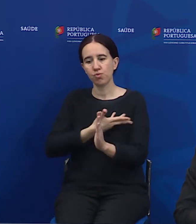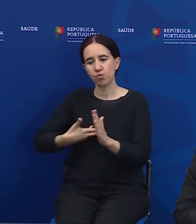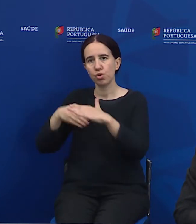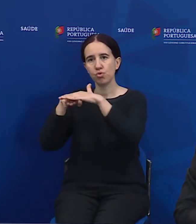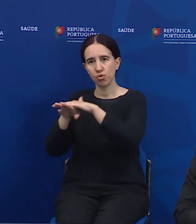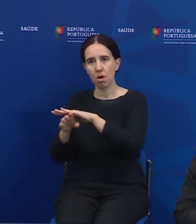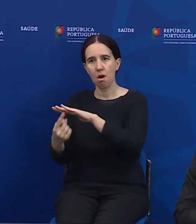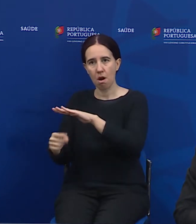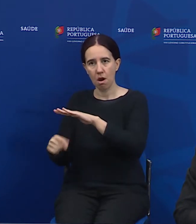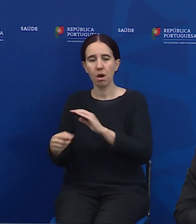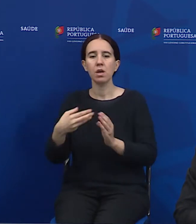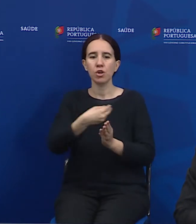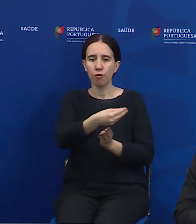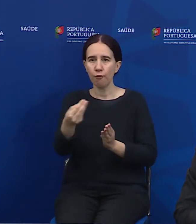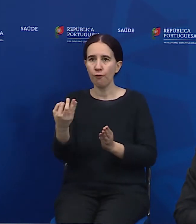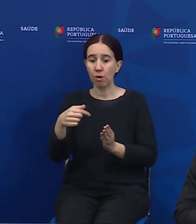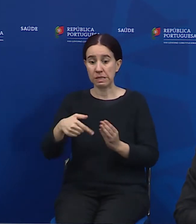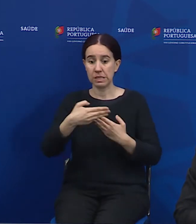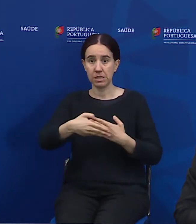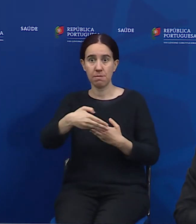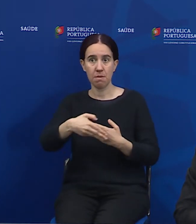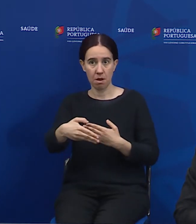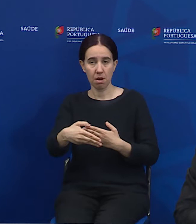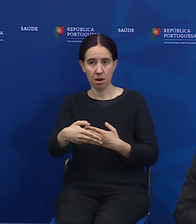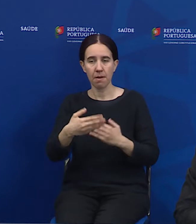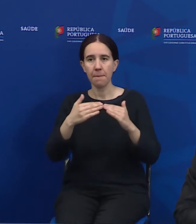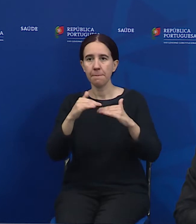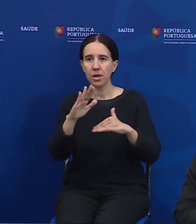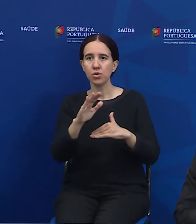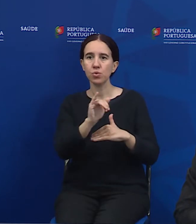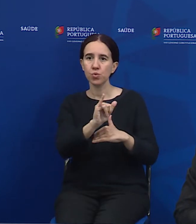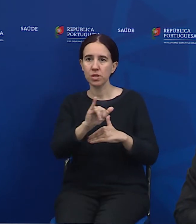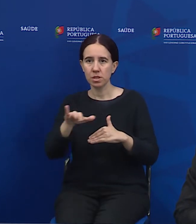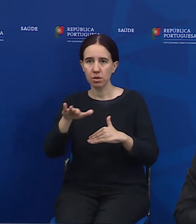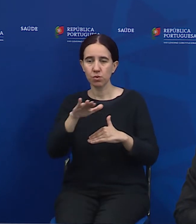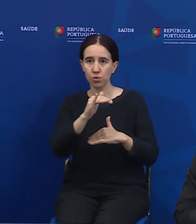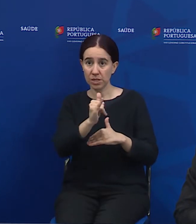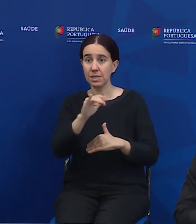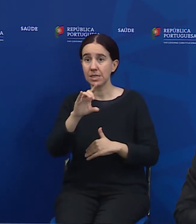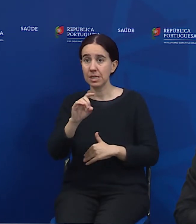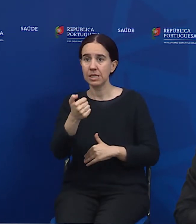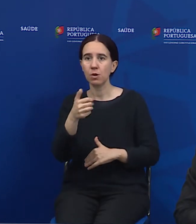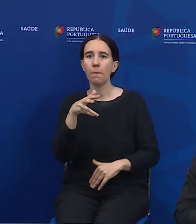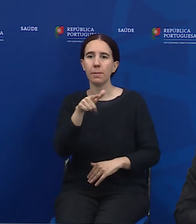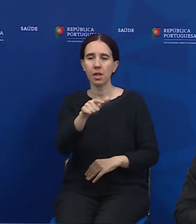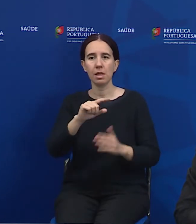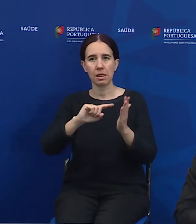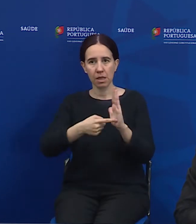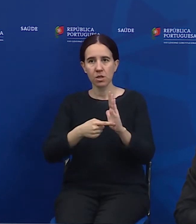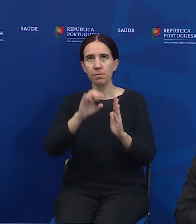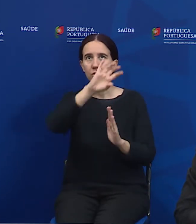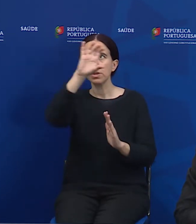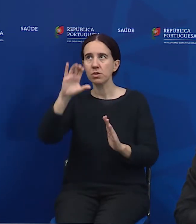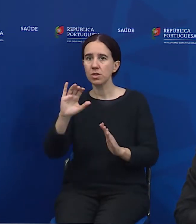e foram distribuídos esta semana mais 265 mil testes pelas